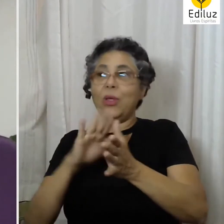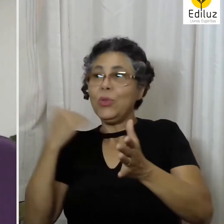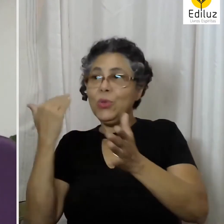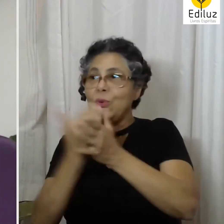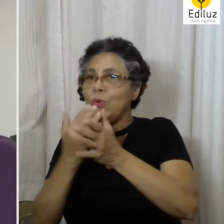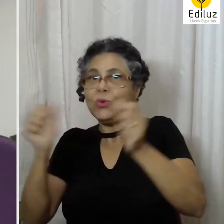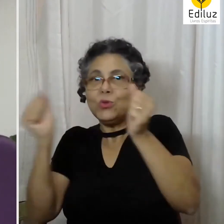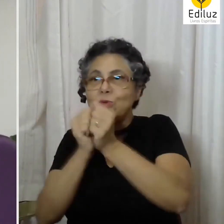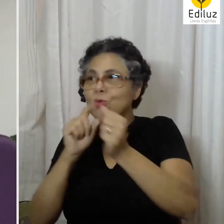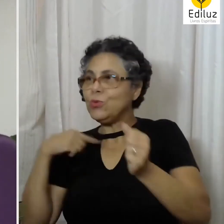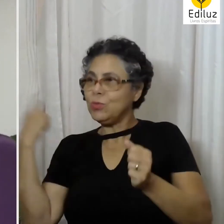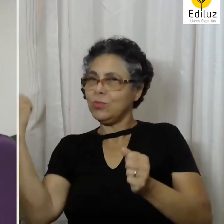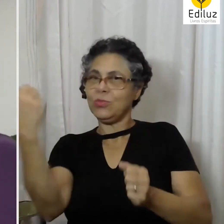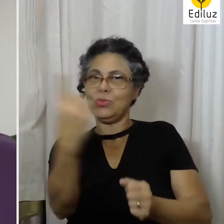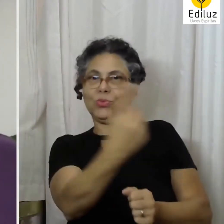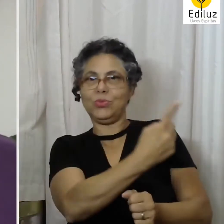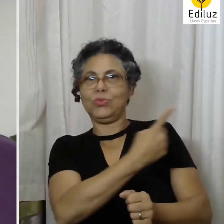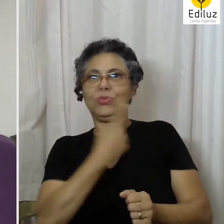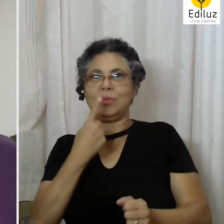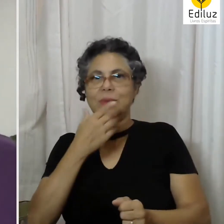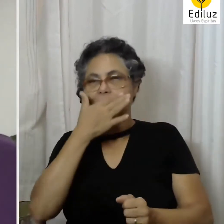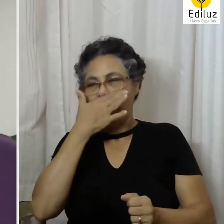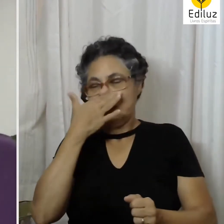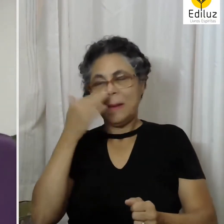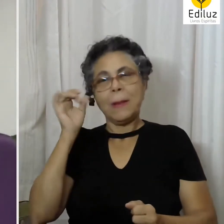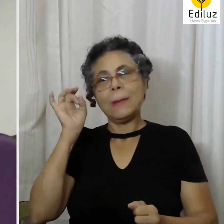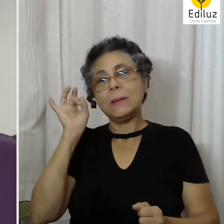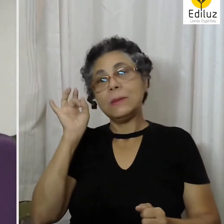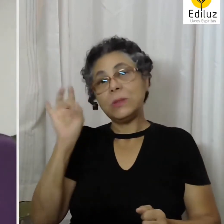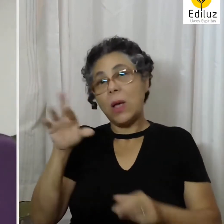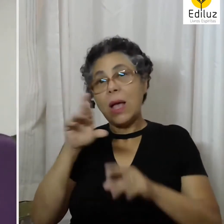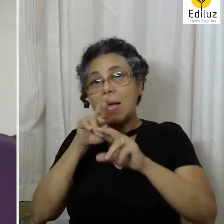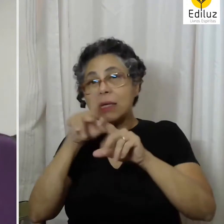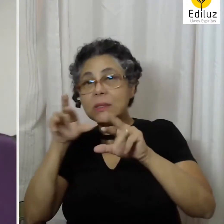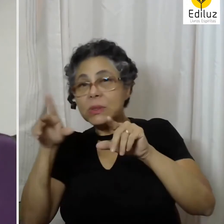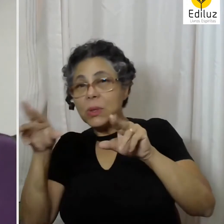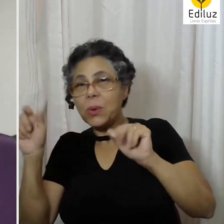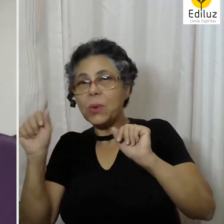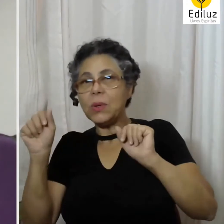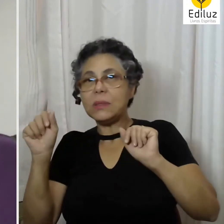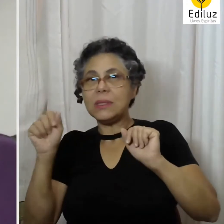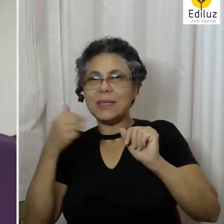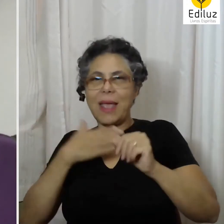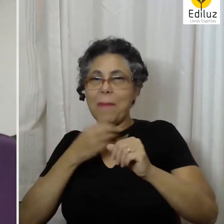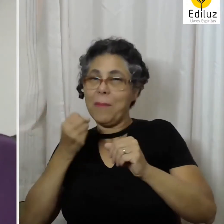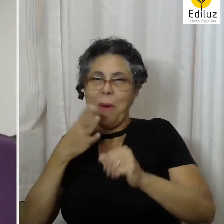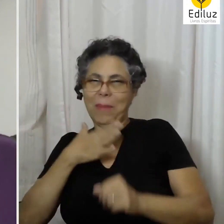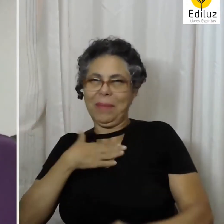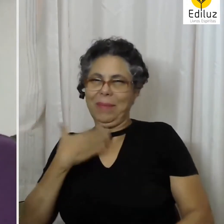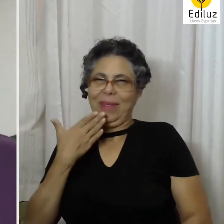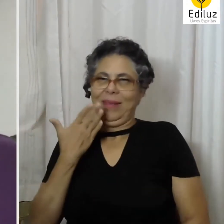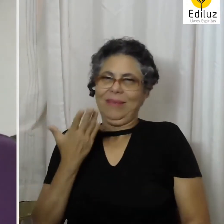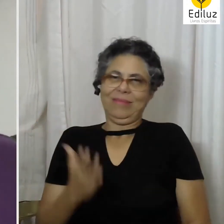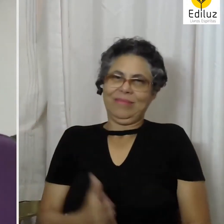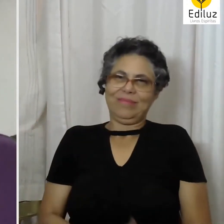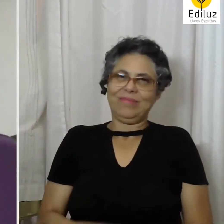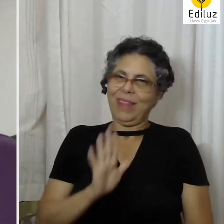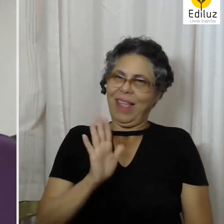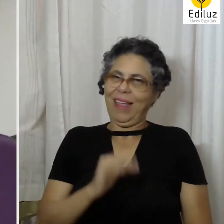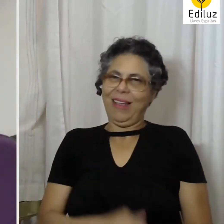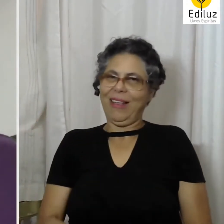volta. Não somente as coisas que me agradam, as cores